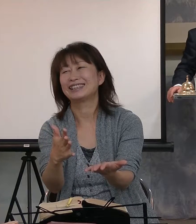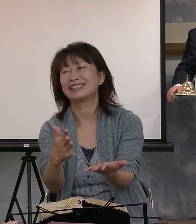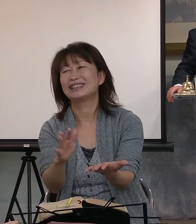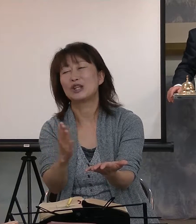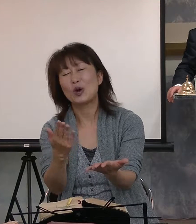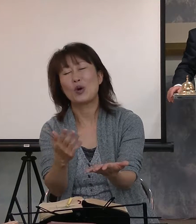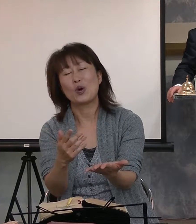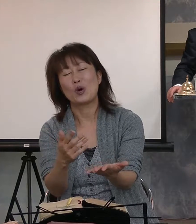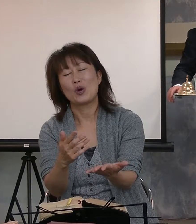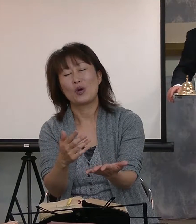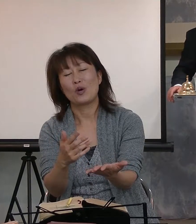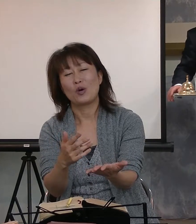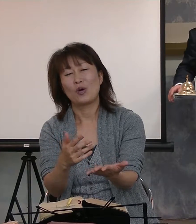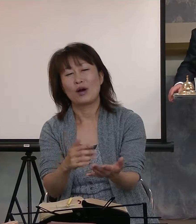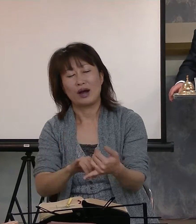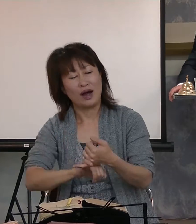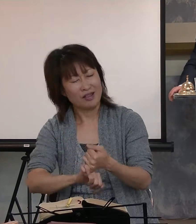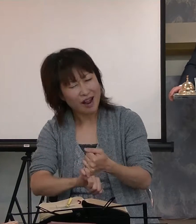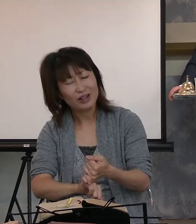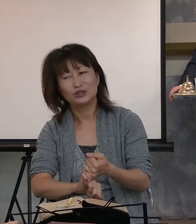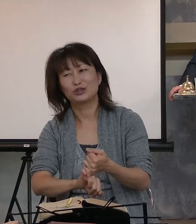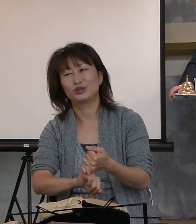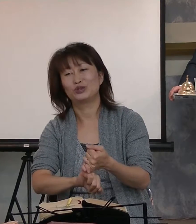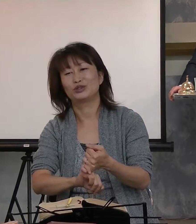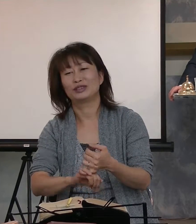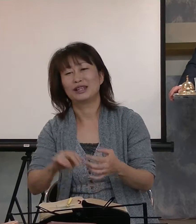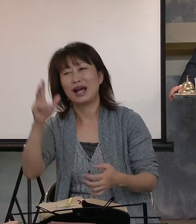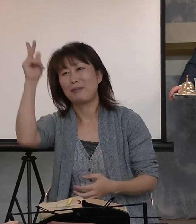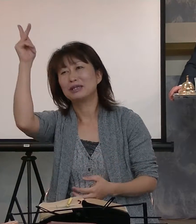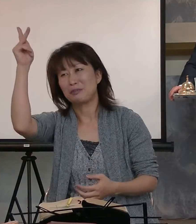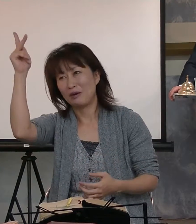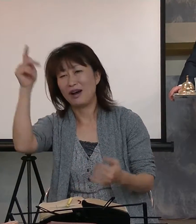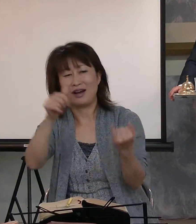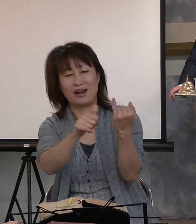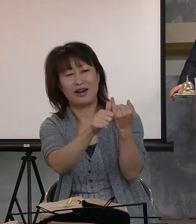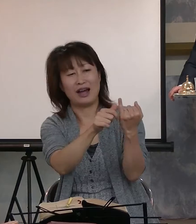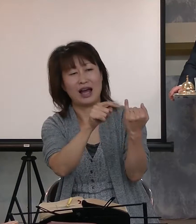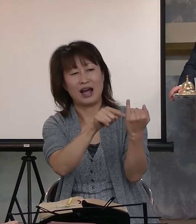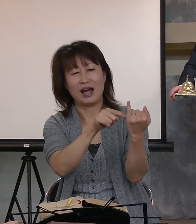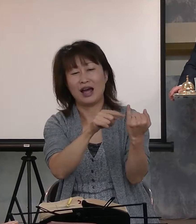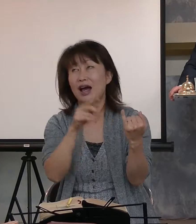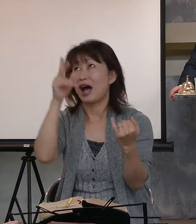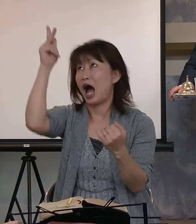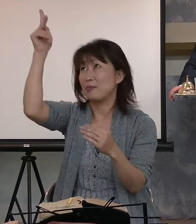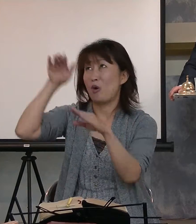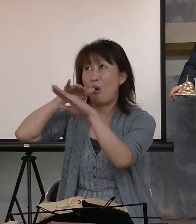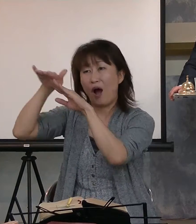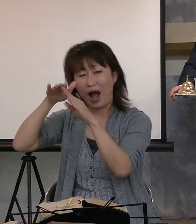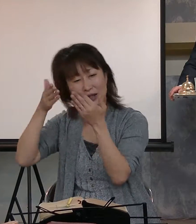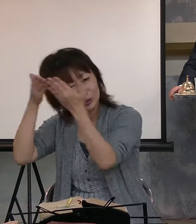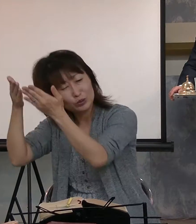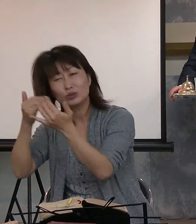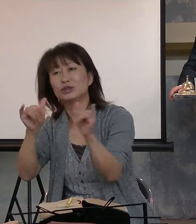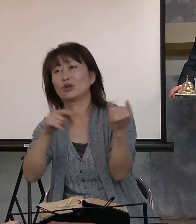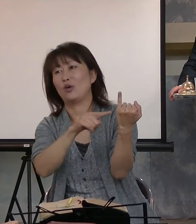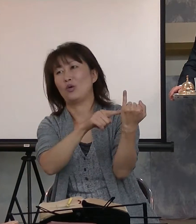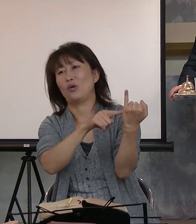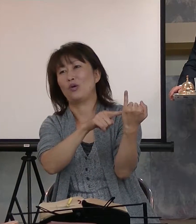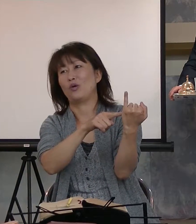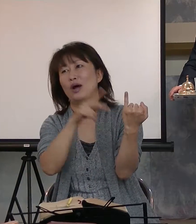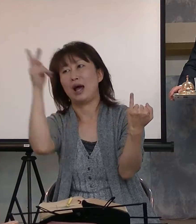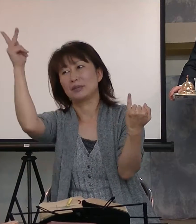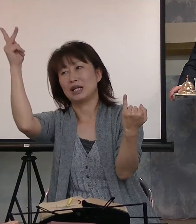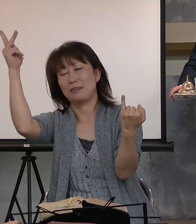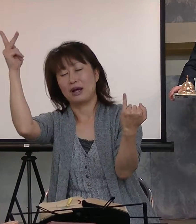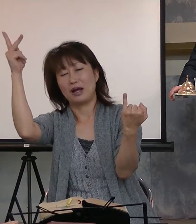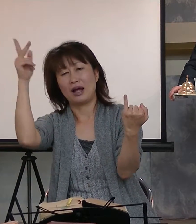。必ず神様は、神は愛する者たち、必ず神見ての